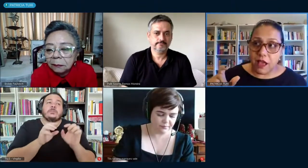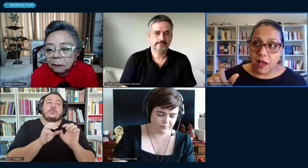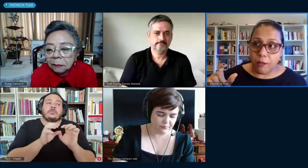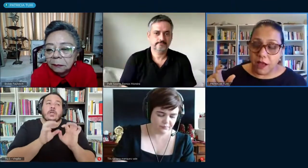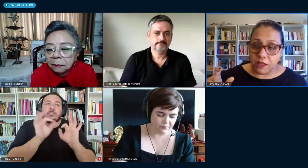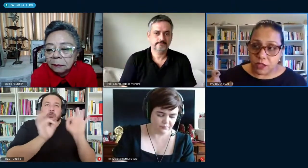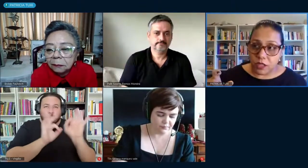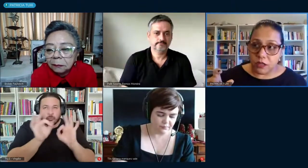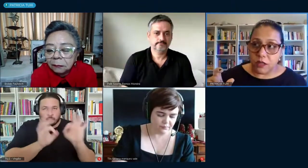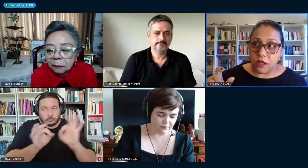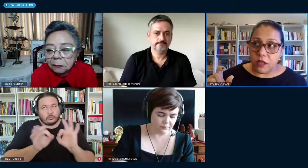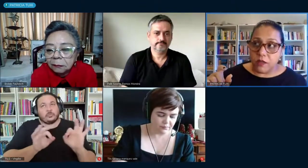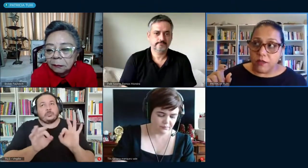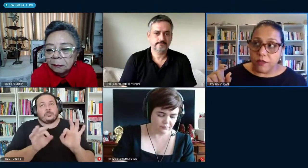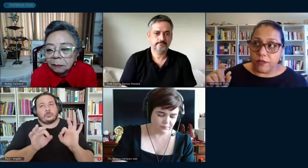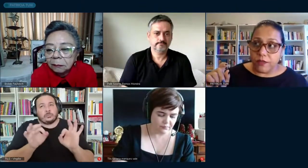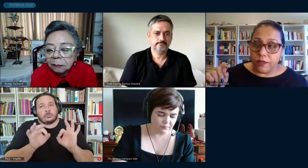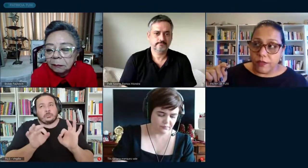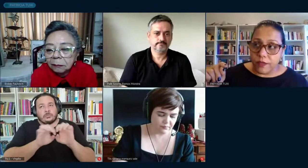sinais a partir